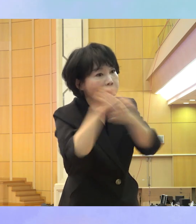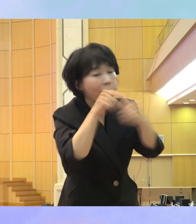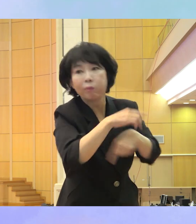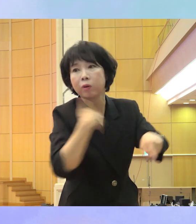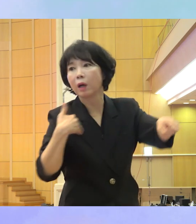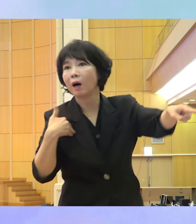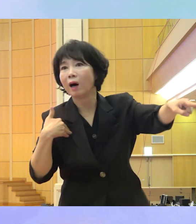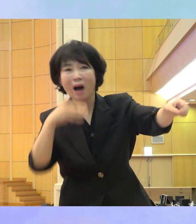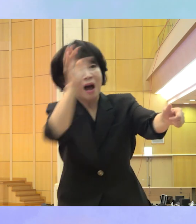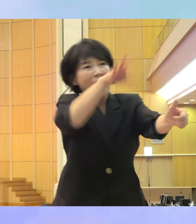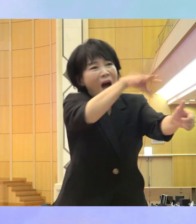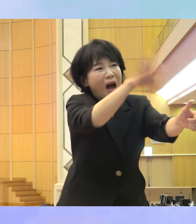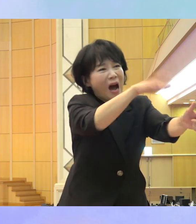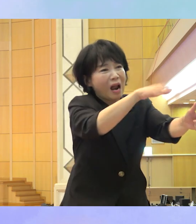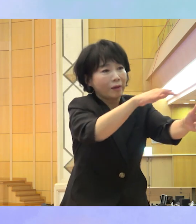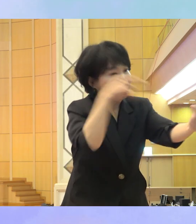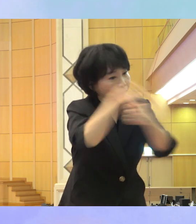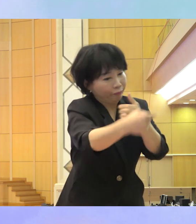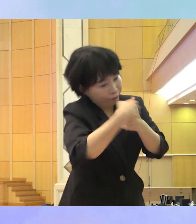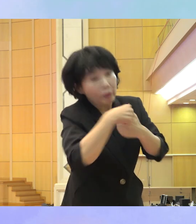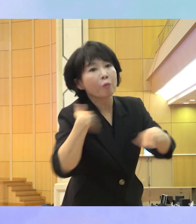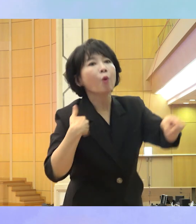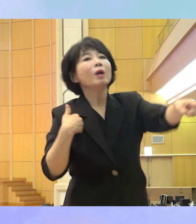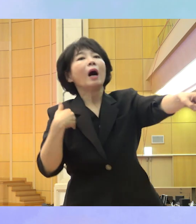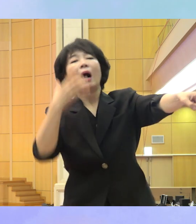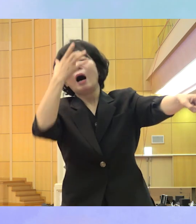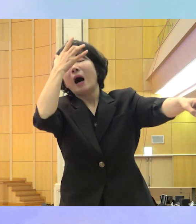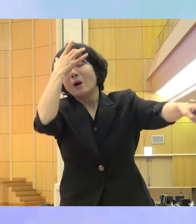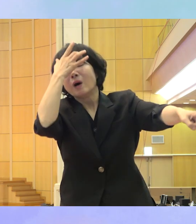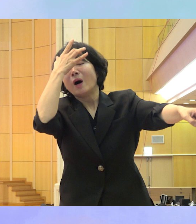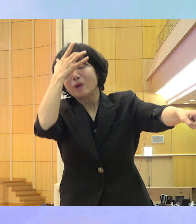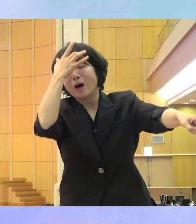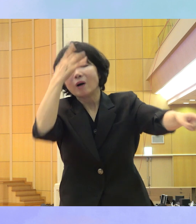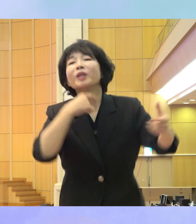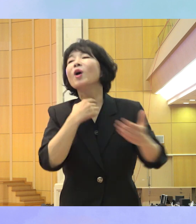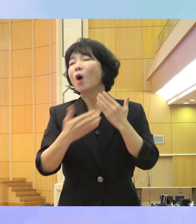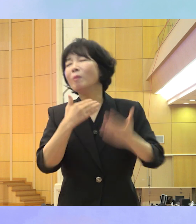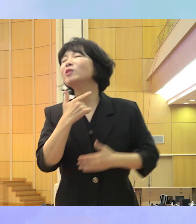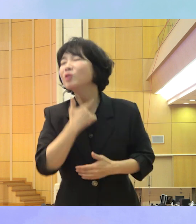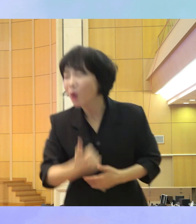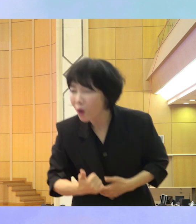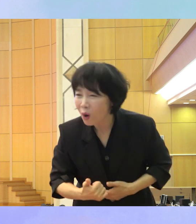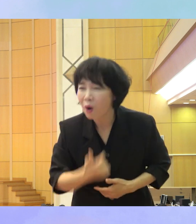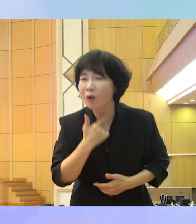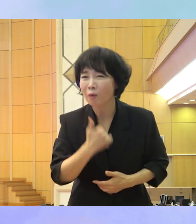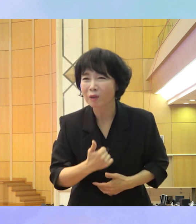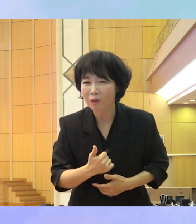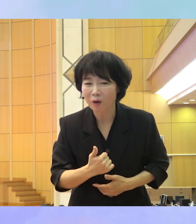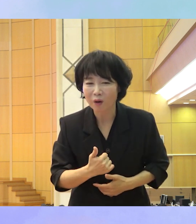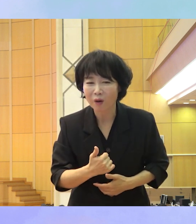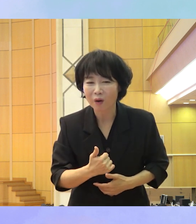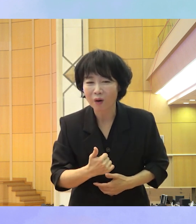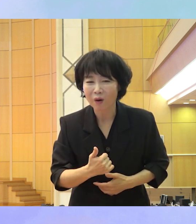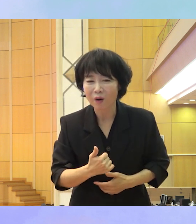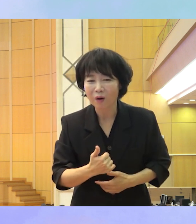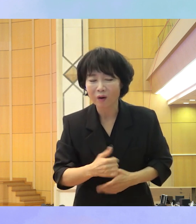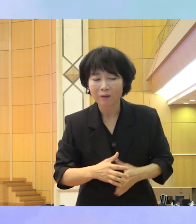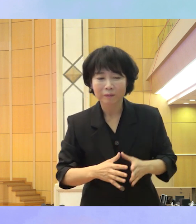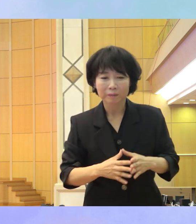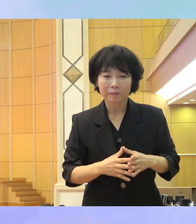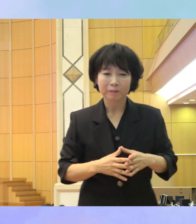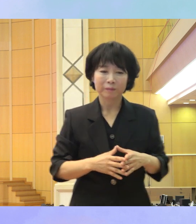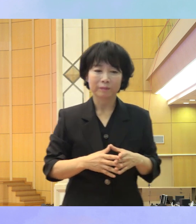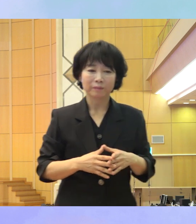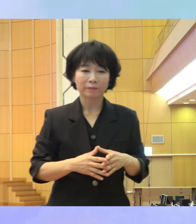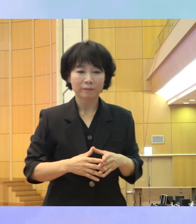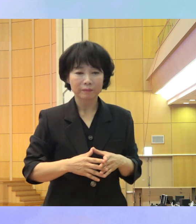육적인 귀는요 못 알아듣는 거야. 그런 걸 저도 경험했어요. 그 다음 깊은 내용은